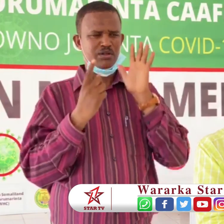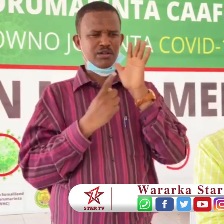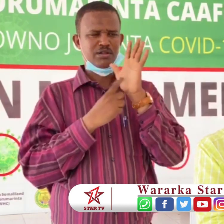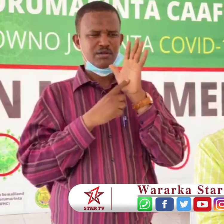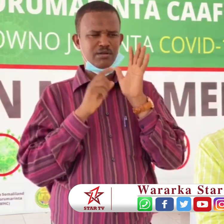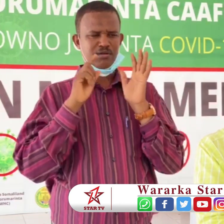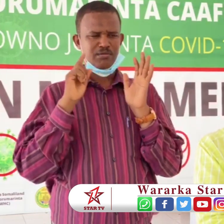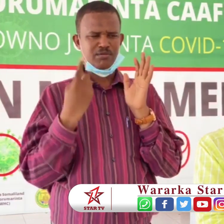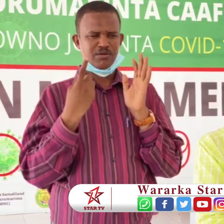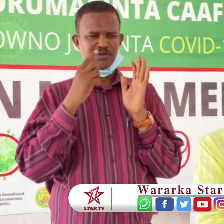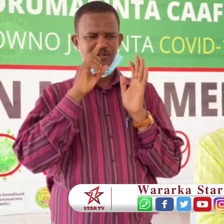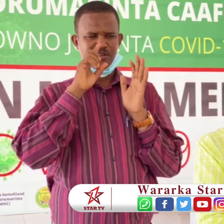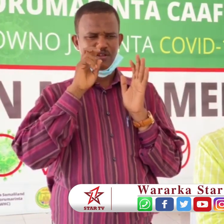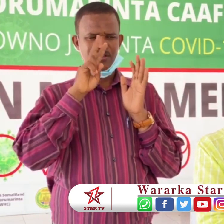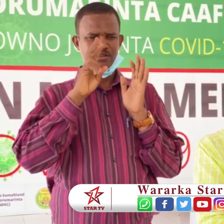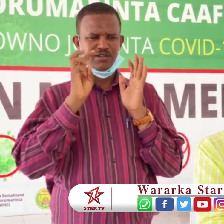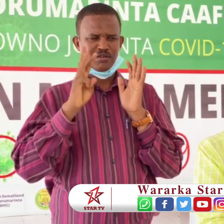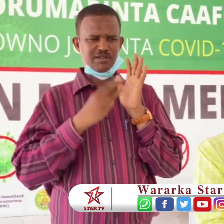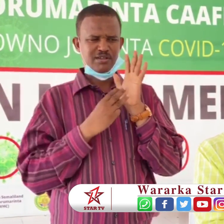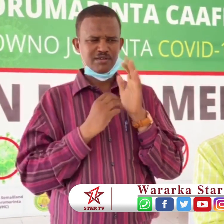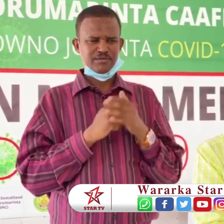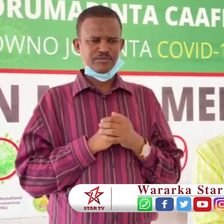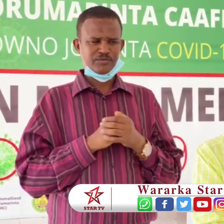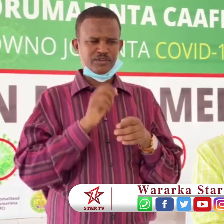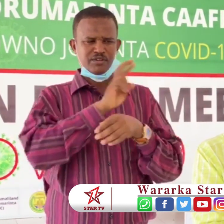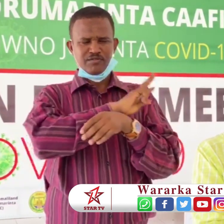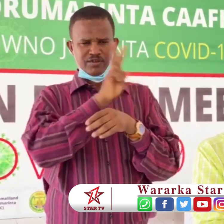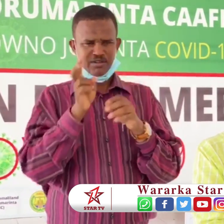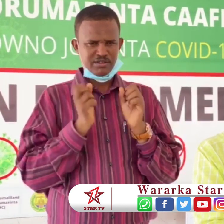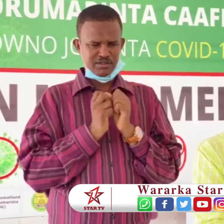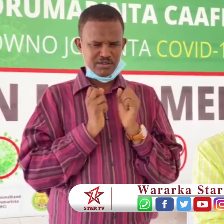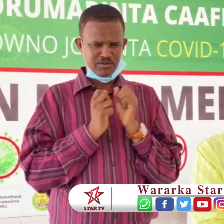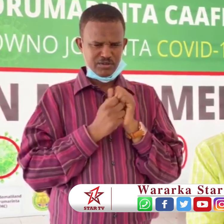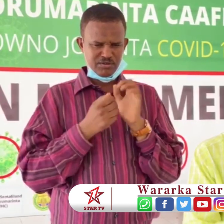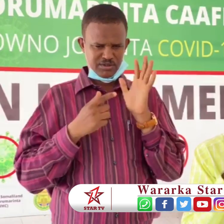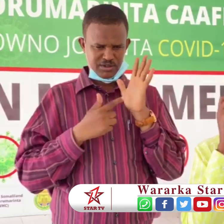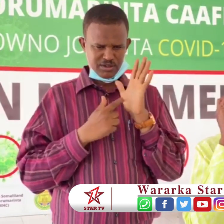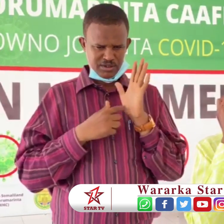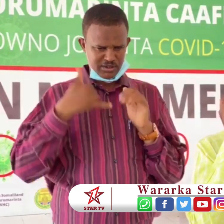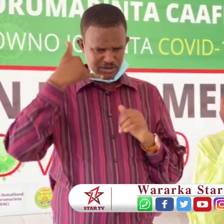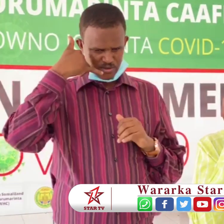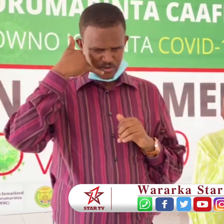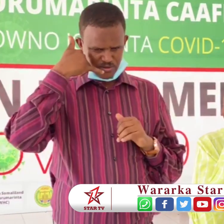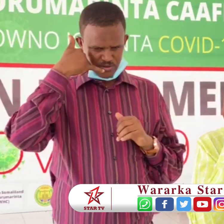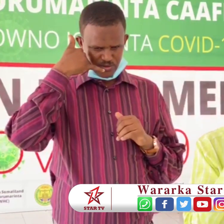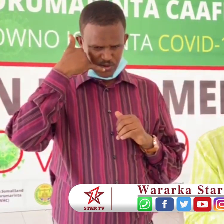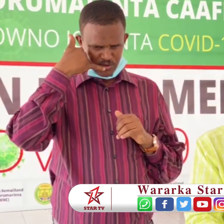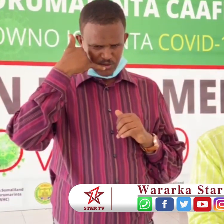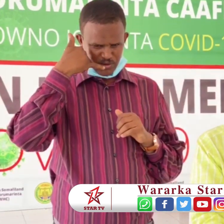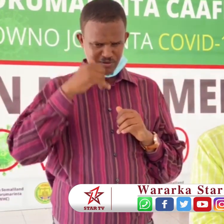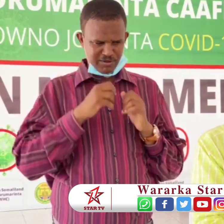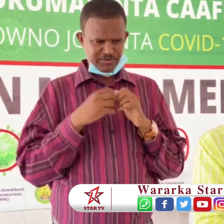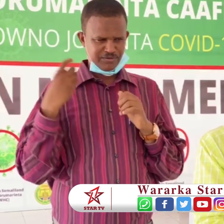1628 qof tirada guud ee 24 saacadood ee u dambeeyay soo wacday ama la soo